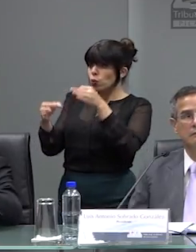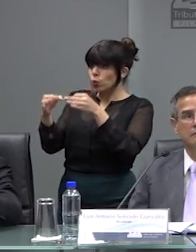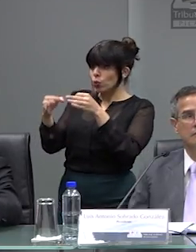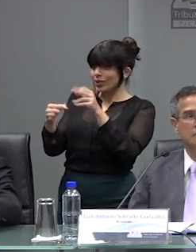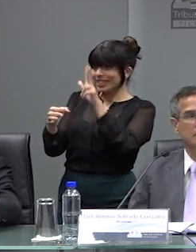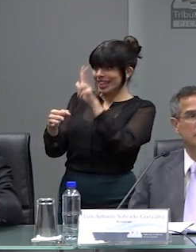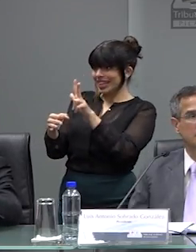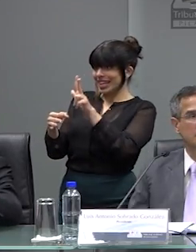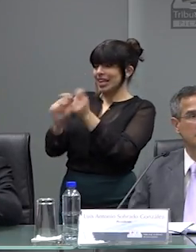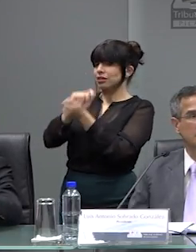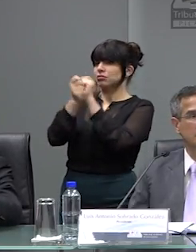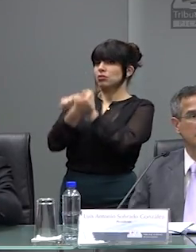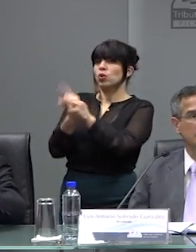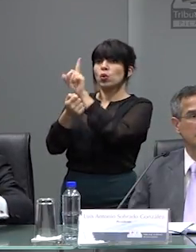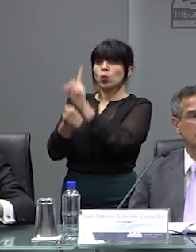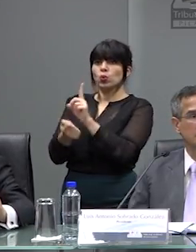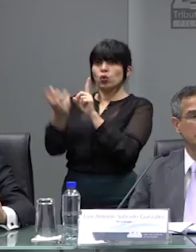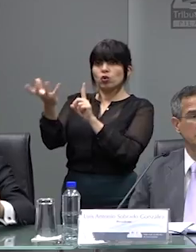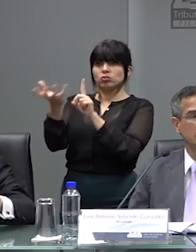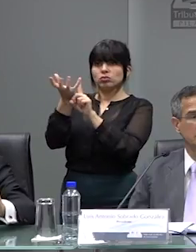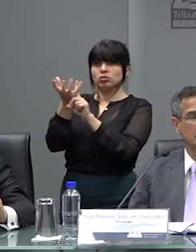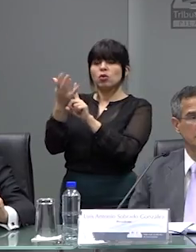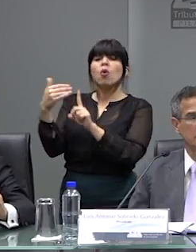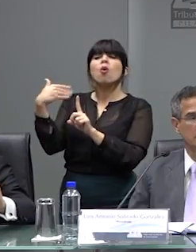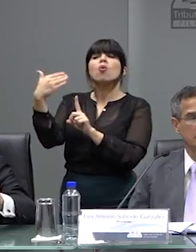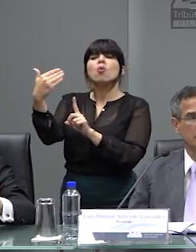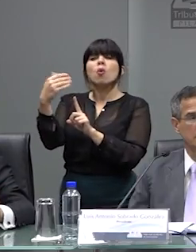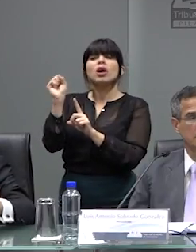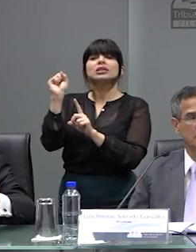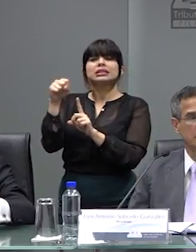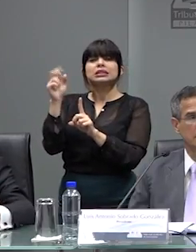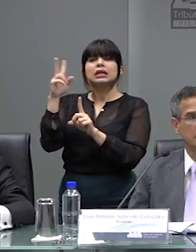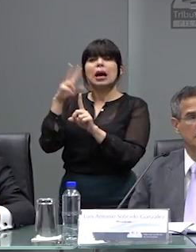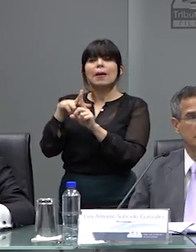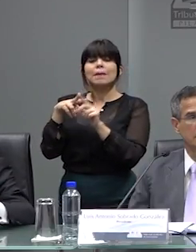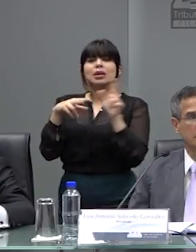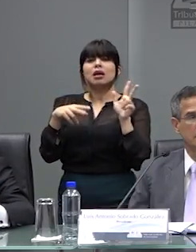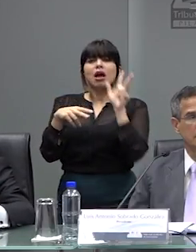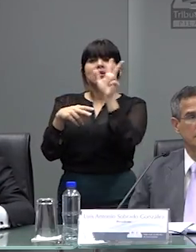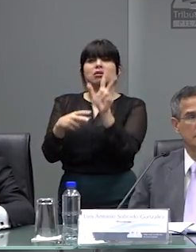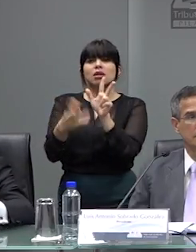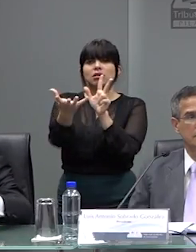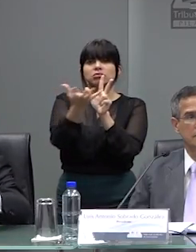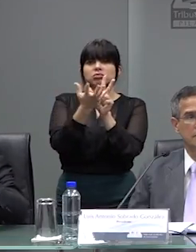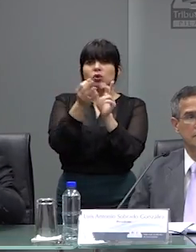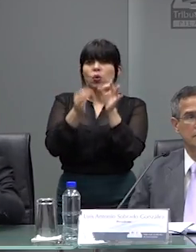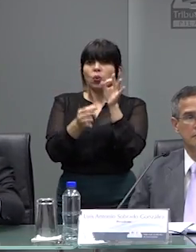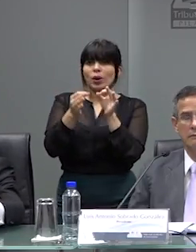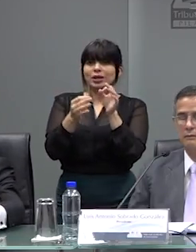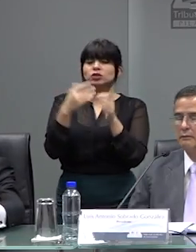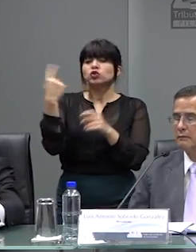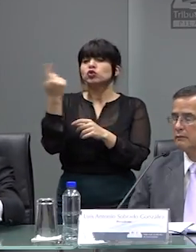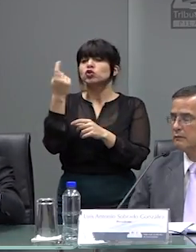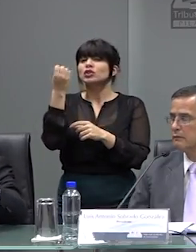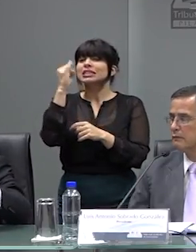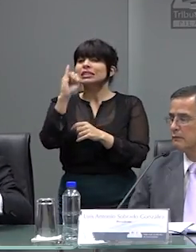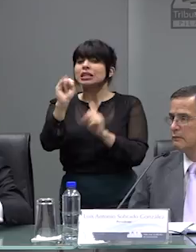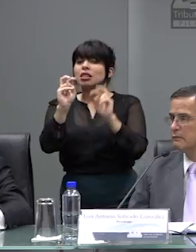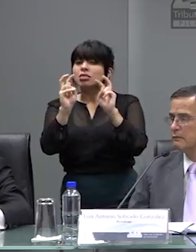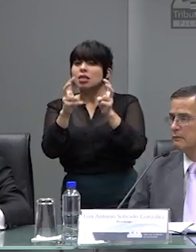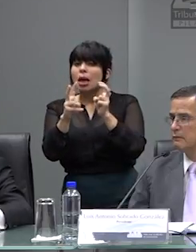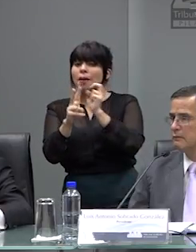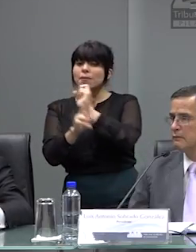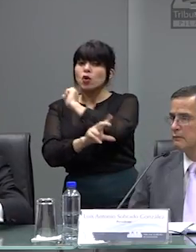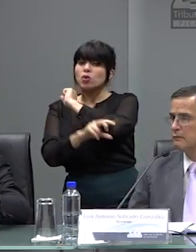3 se haga por 1. ¿En qué casos vamos a mantener nada más juicios colegiados con 3 jueces? En aquellos que se traten de